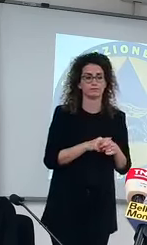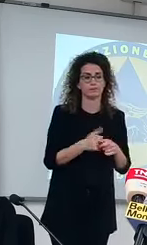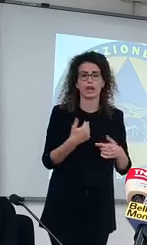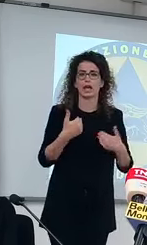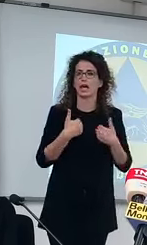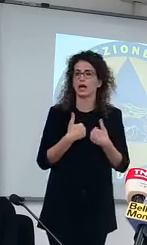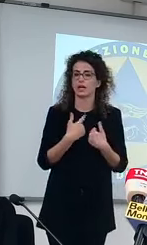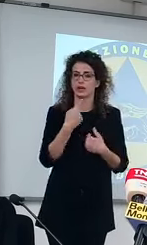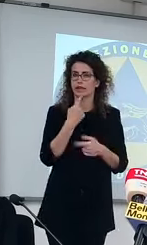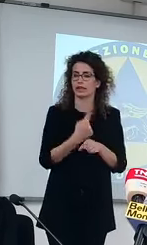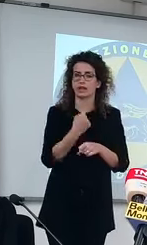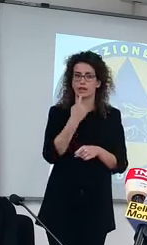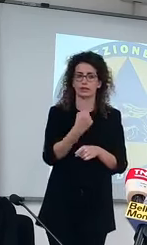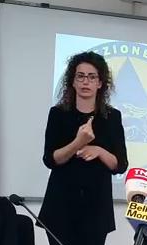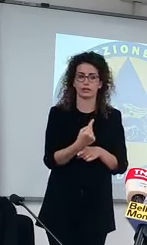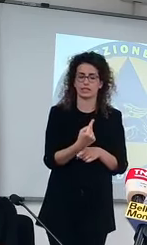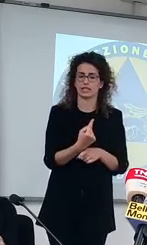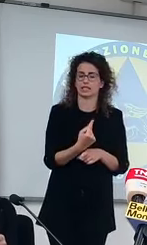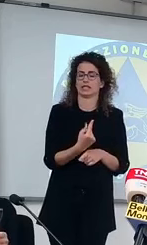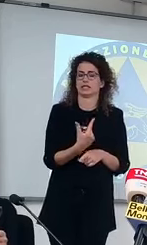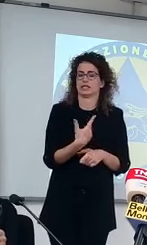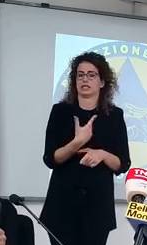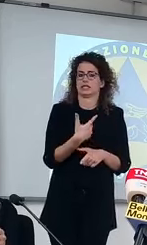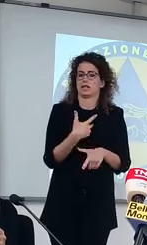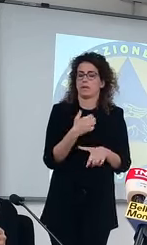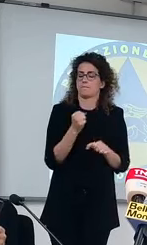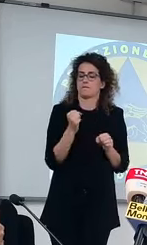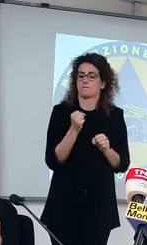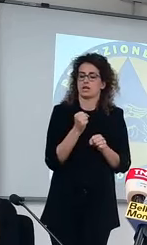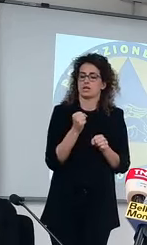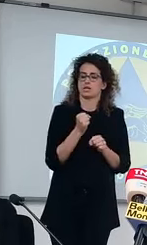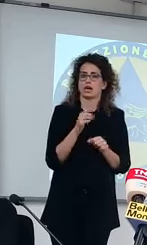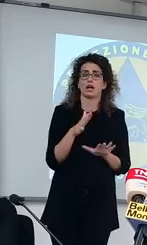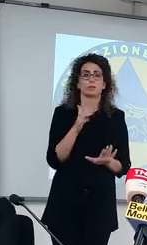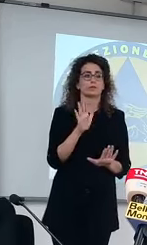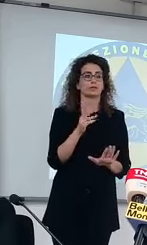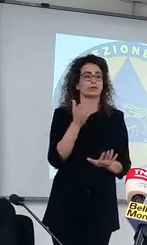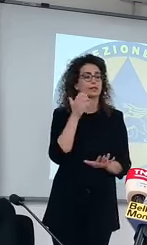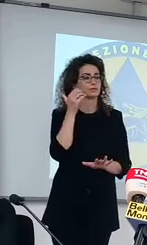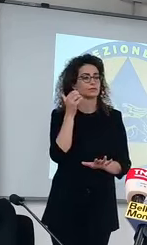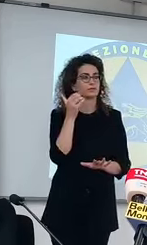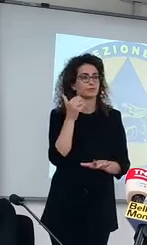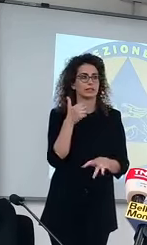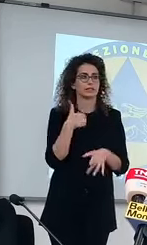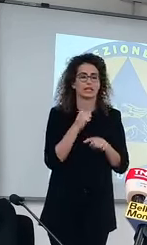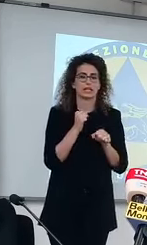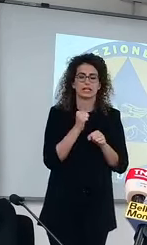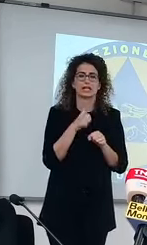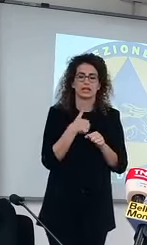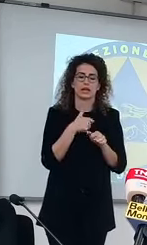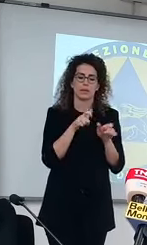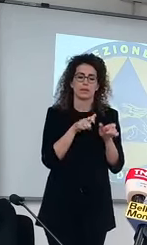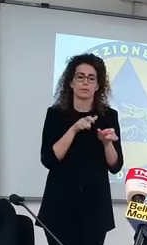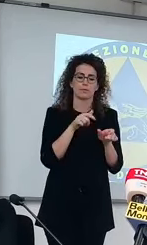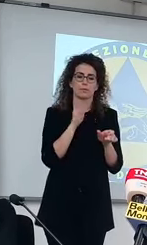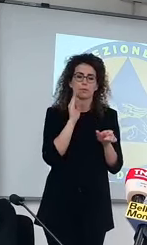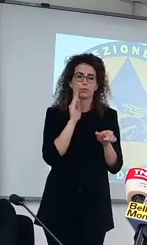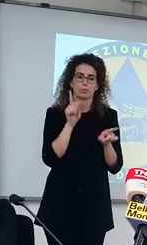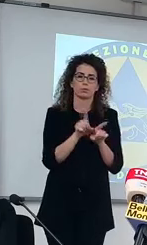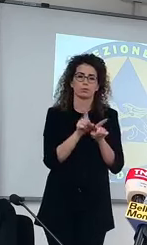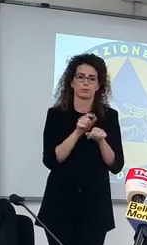tocca dirlo a denti stretti, ma ho paura tanta che sia lo stesso. Lo dico prima che